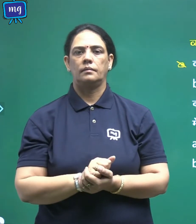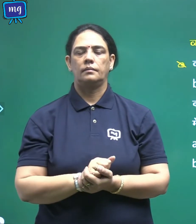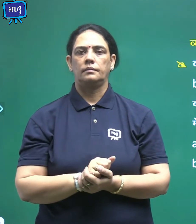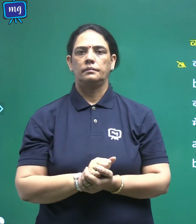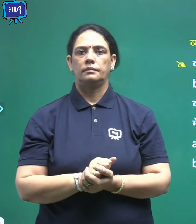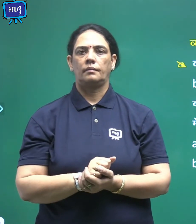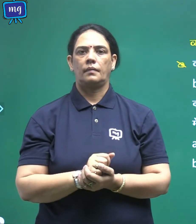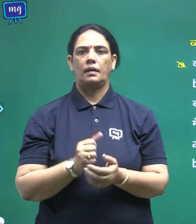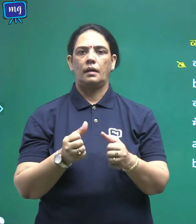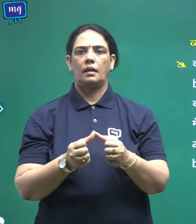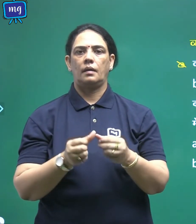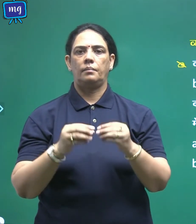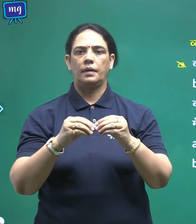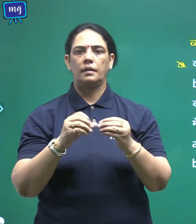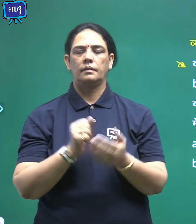ए बी